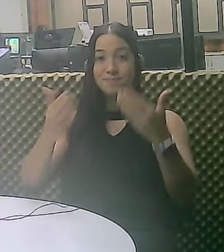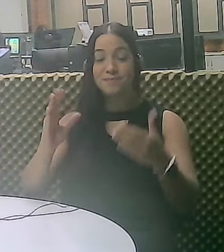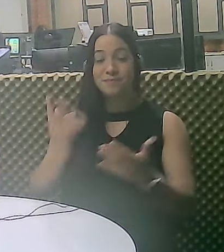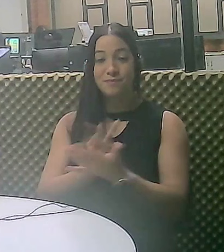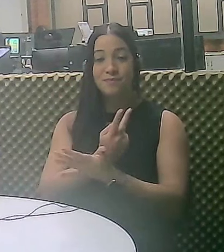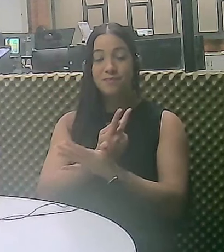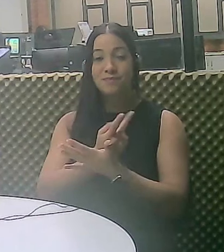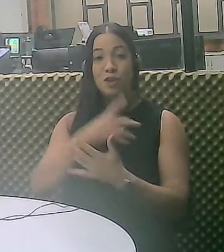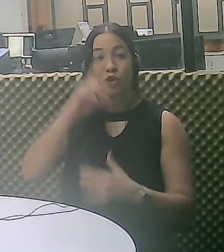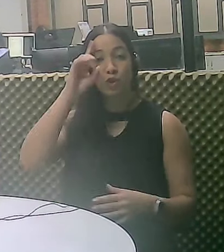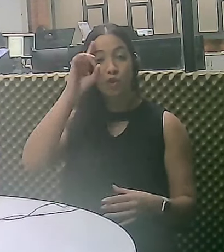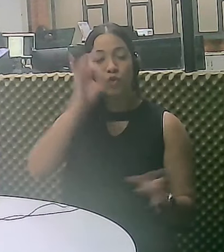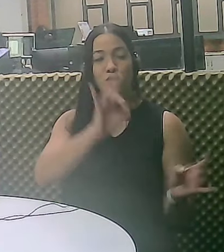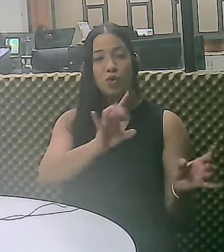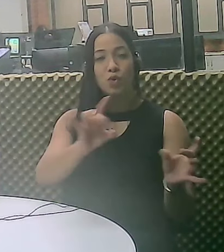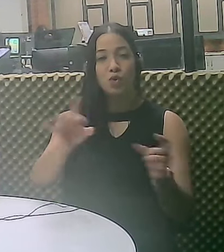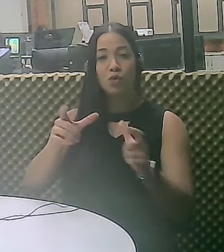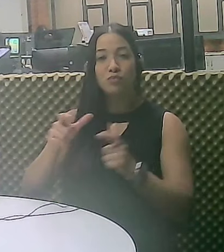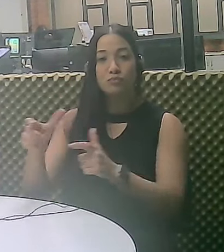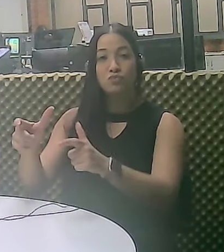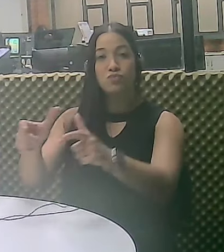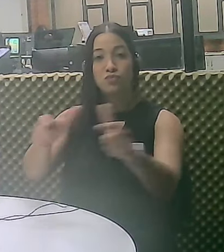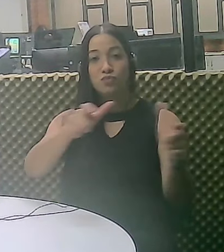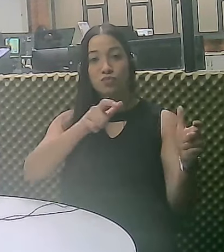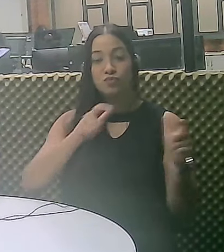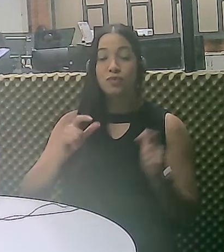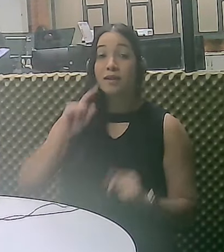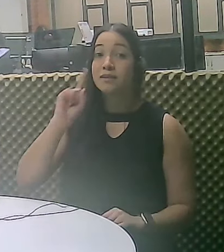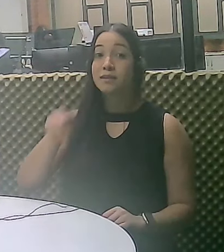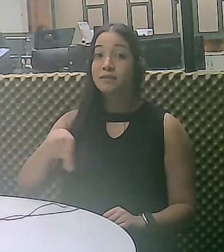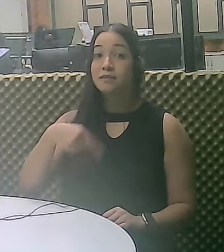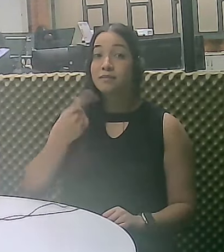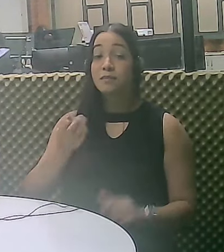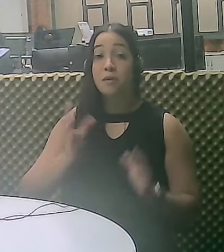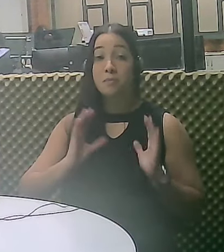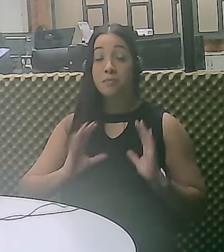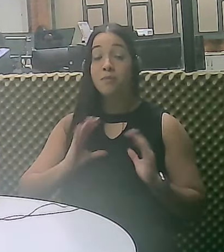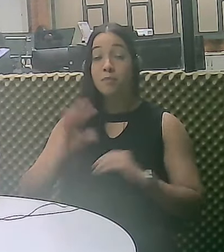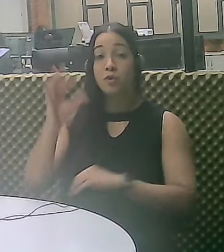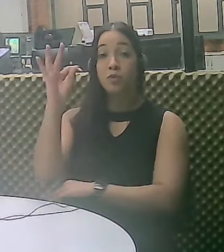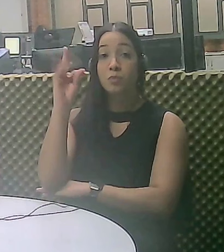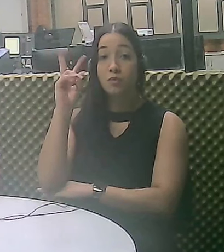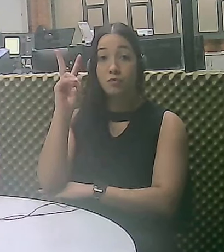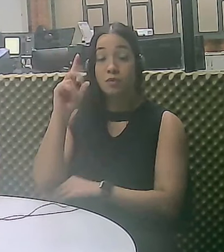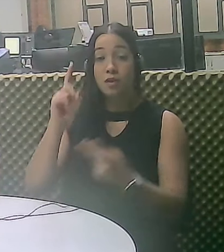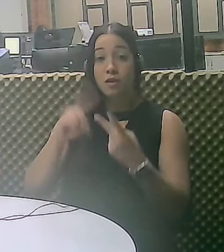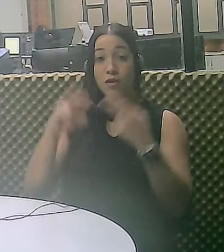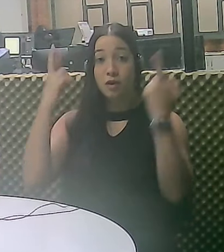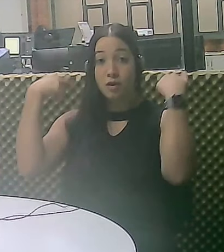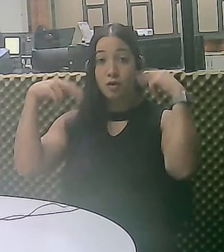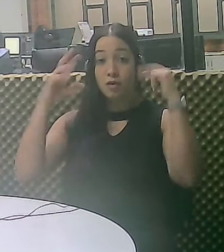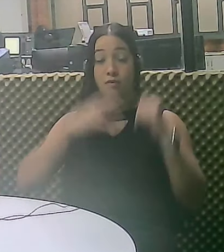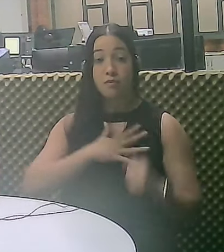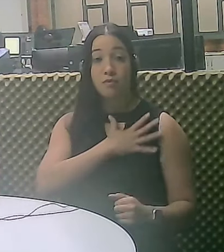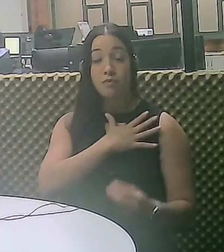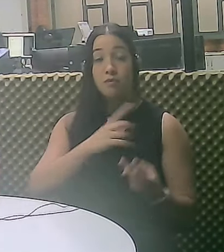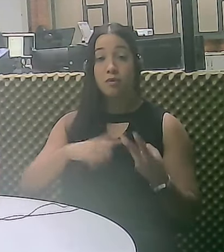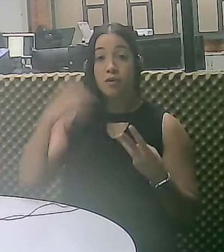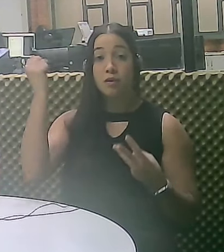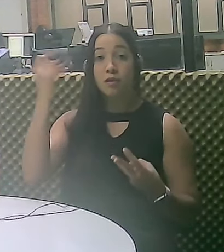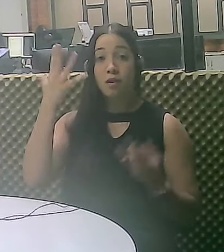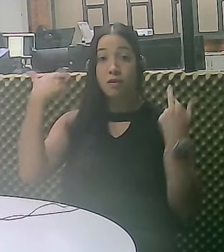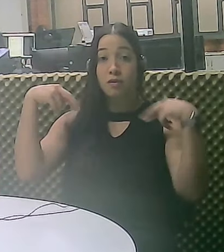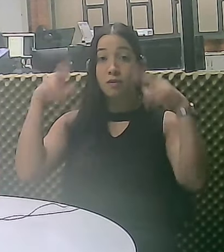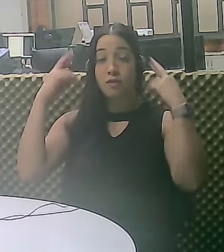acontecem cada dia em um local da cidade. Depois de passar pelas praças Tubal Vilela, Coronel Carneiro e Clarimundo Carneiro